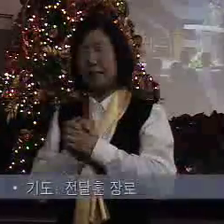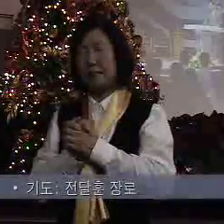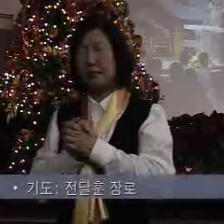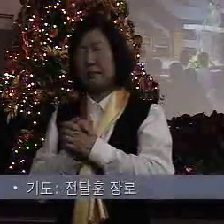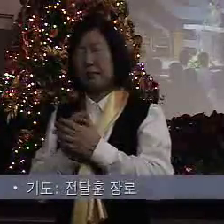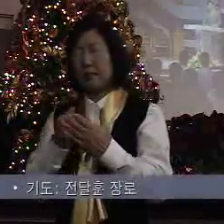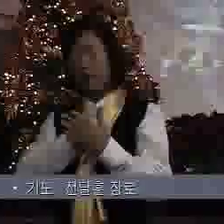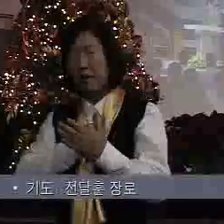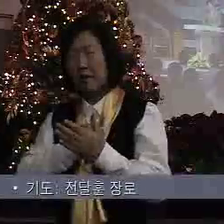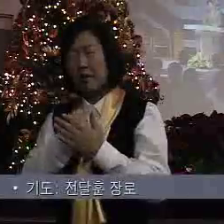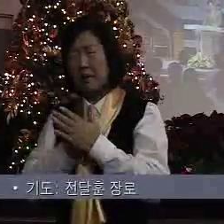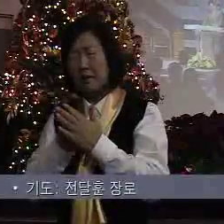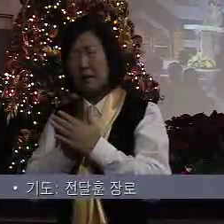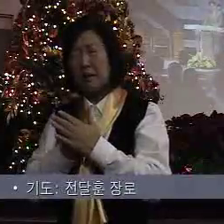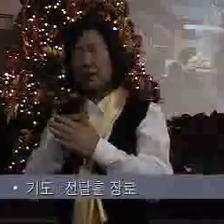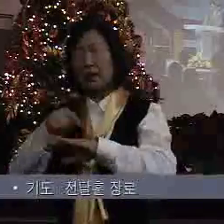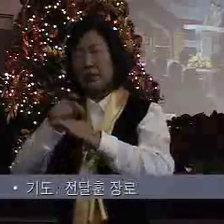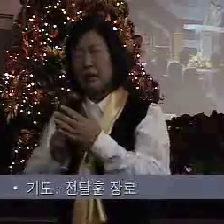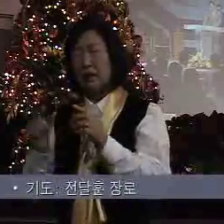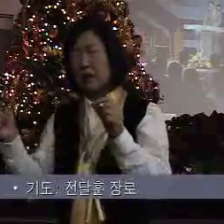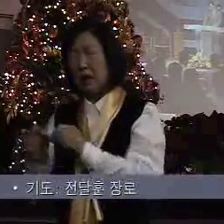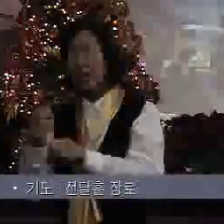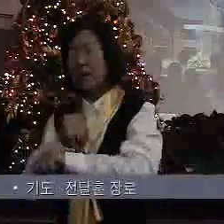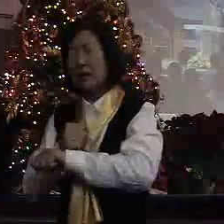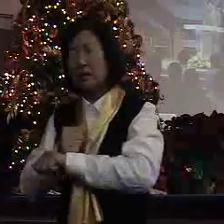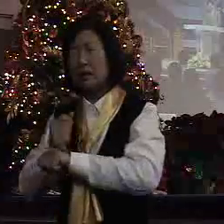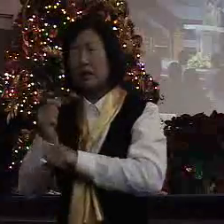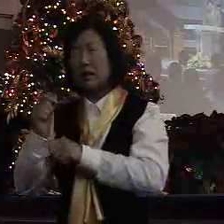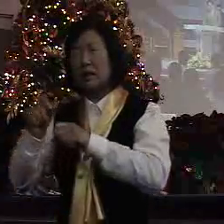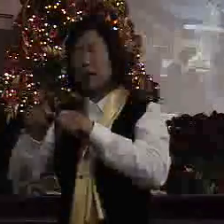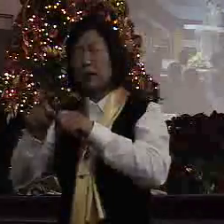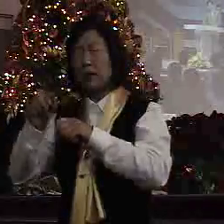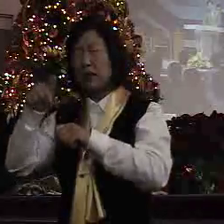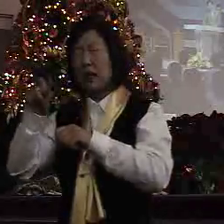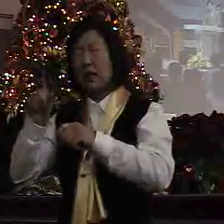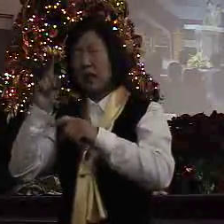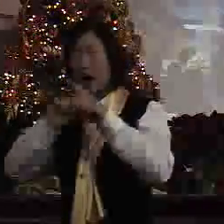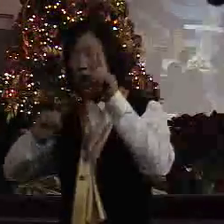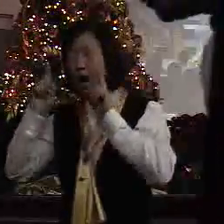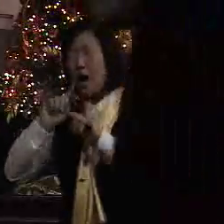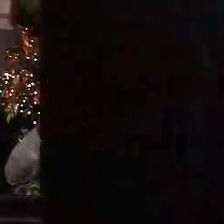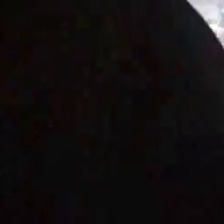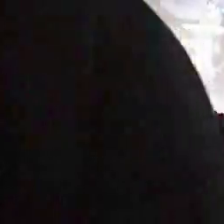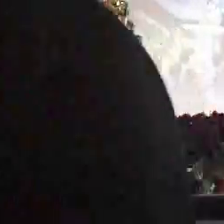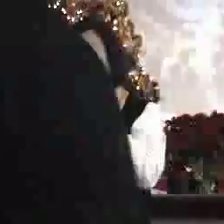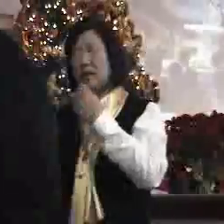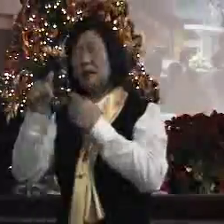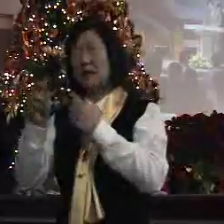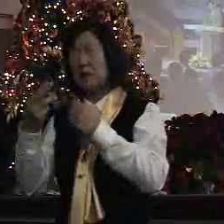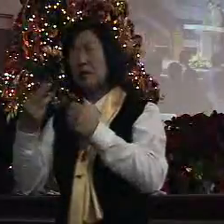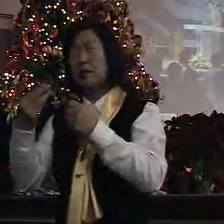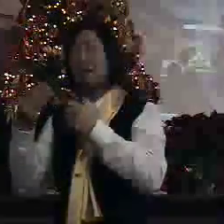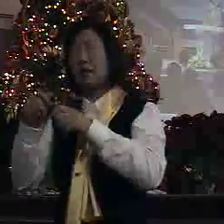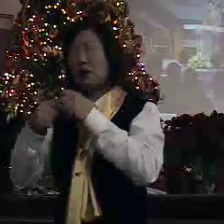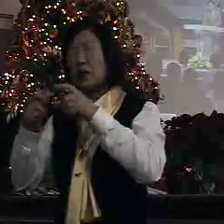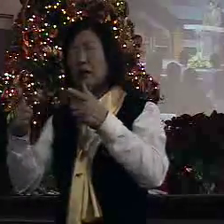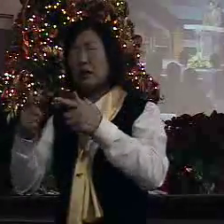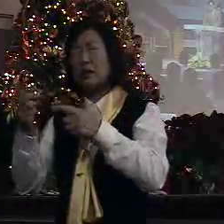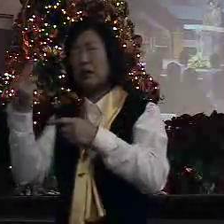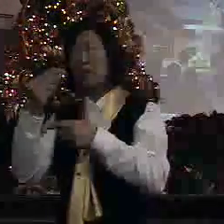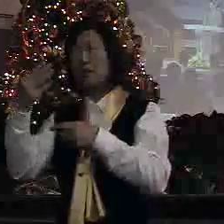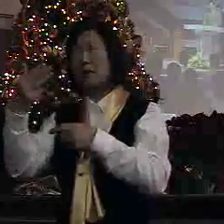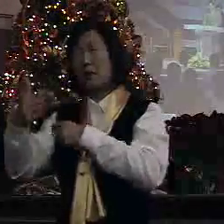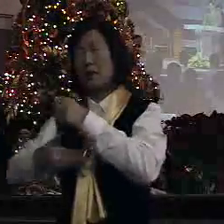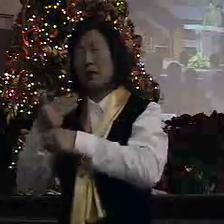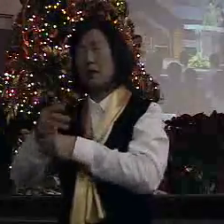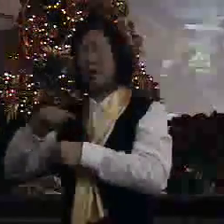애통하는 심령을 가까이 하신 하나님, 상한 갈대도 꺾지 않으신 하나님, 2008년을 돌아보며 우리